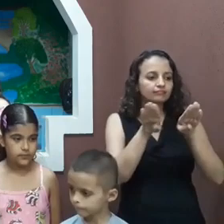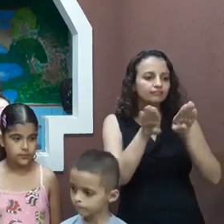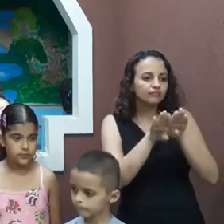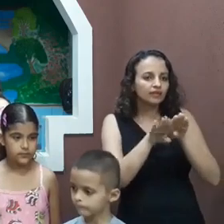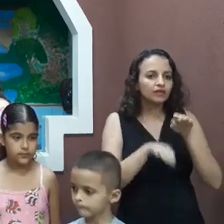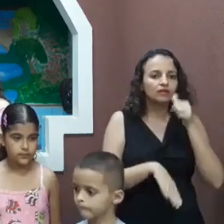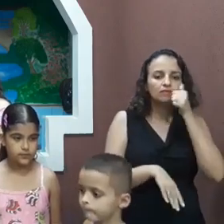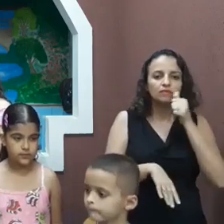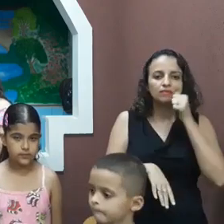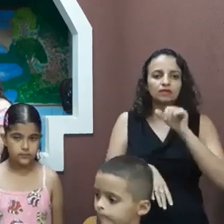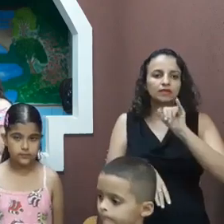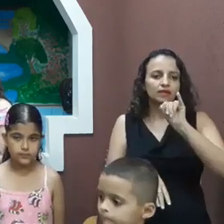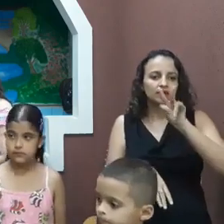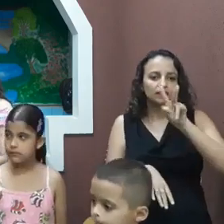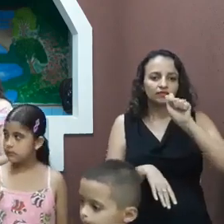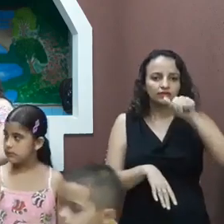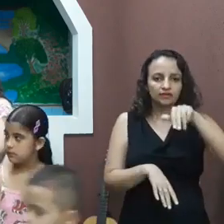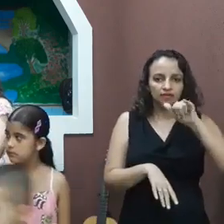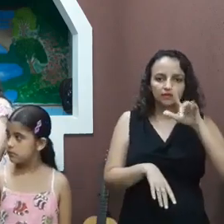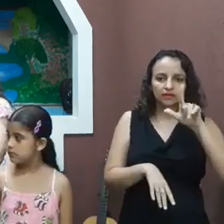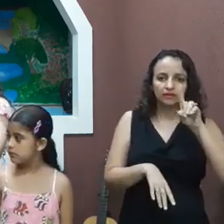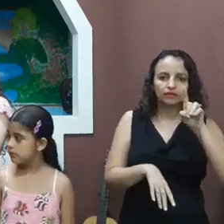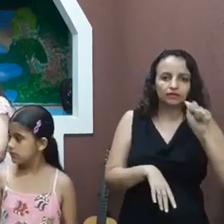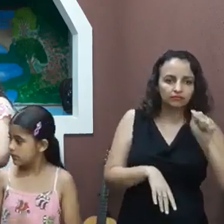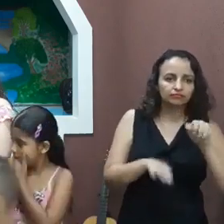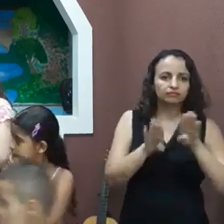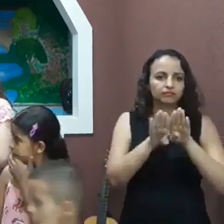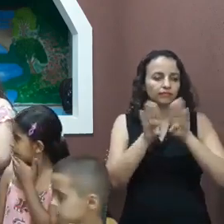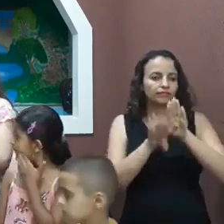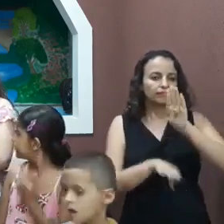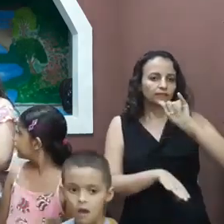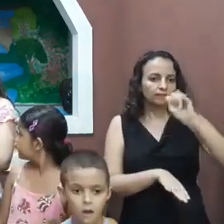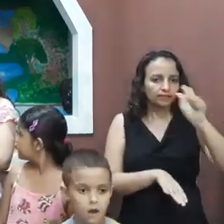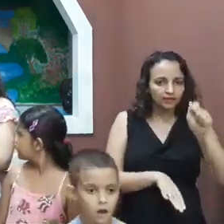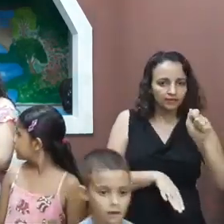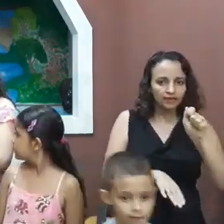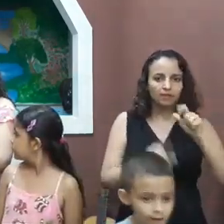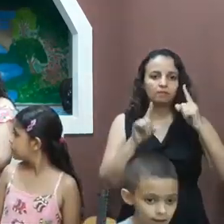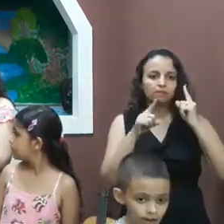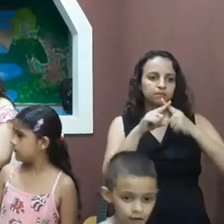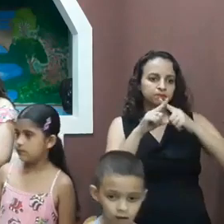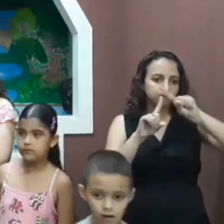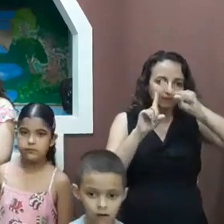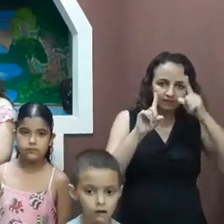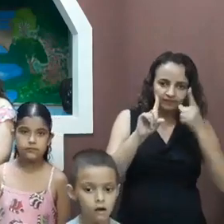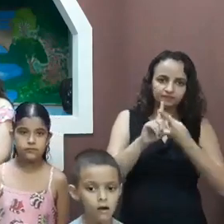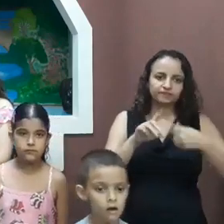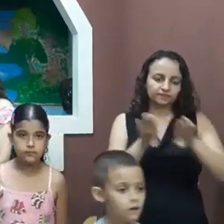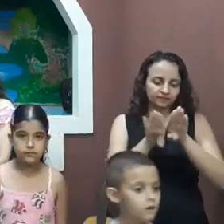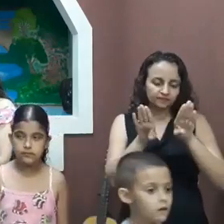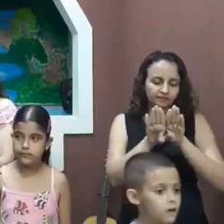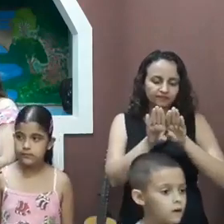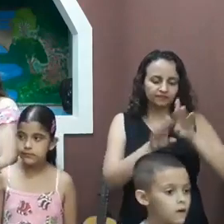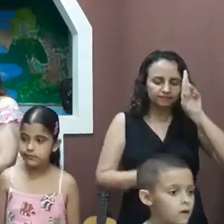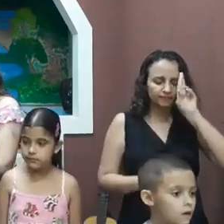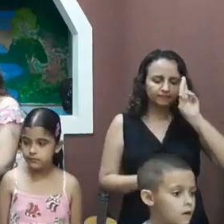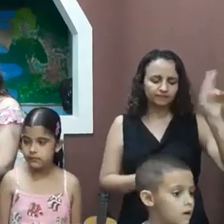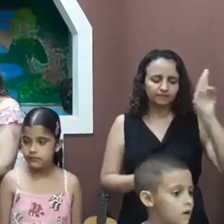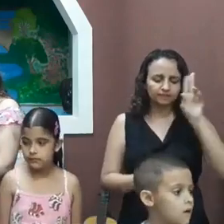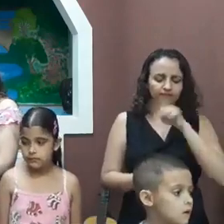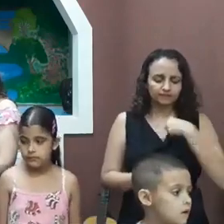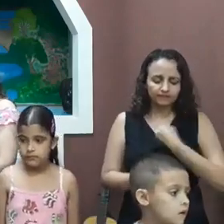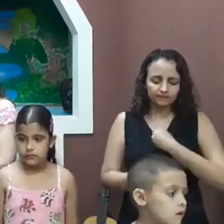irmã Ivanilda e a vida da Bia, que também tem um bebê dentro do seu ventre. Senhor, nosso Deus e Pai, nós